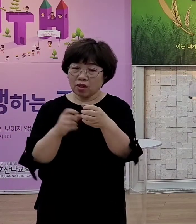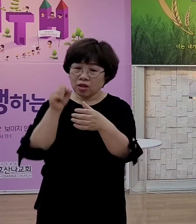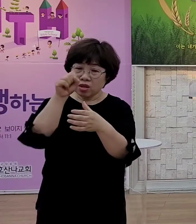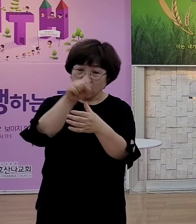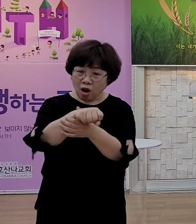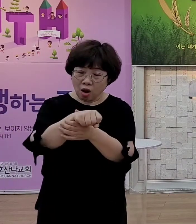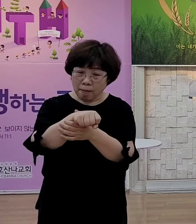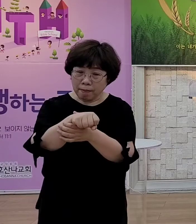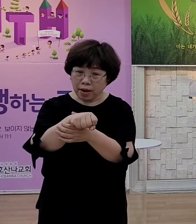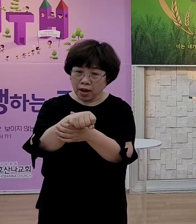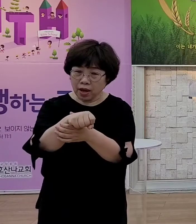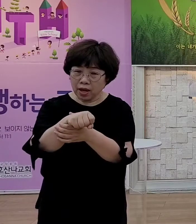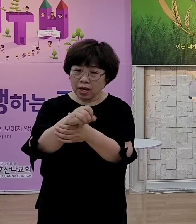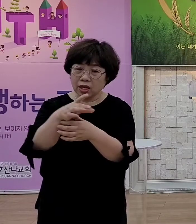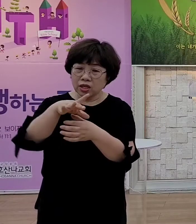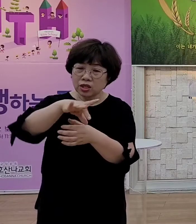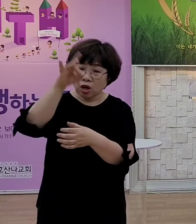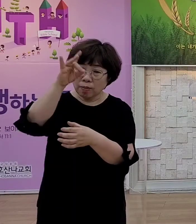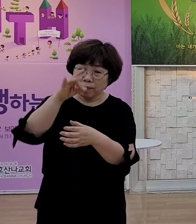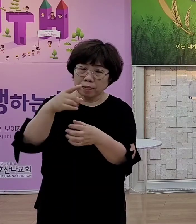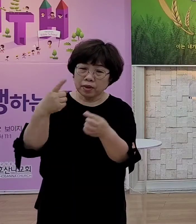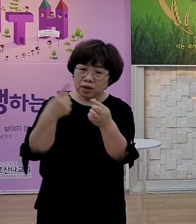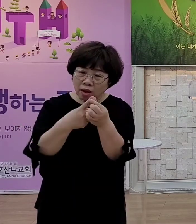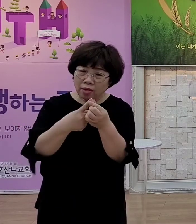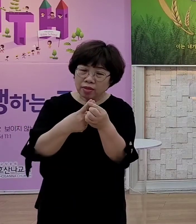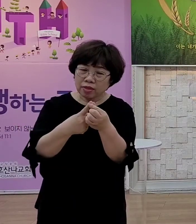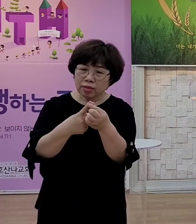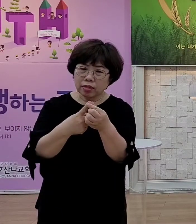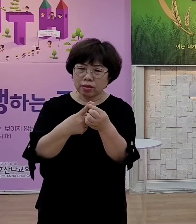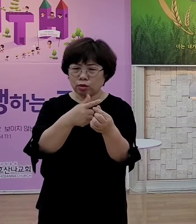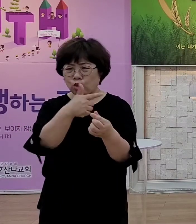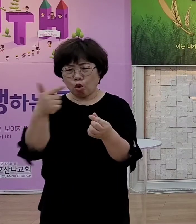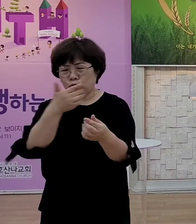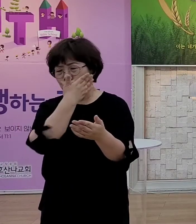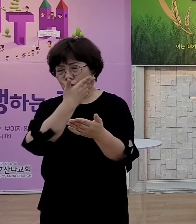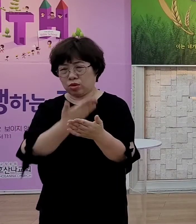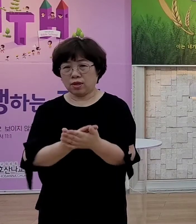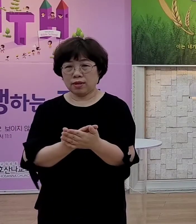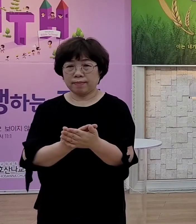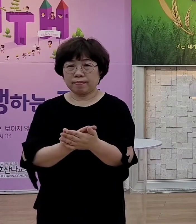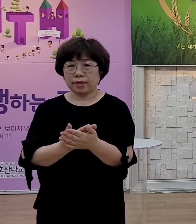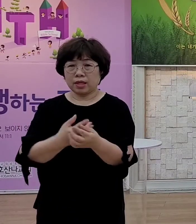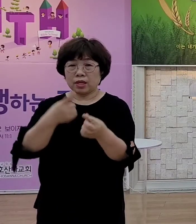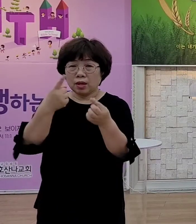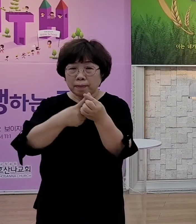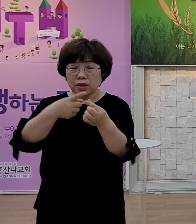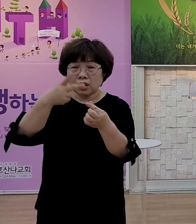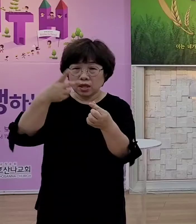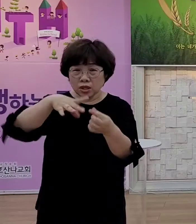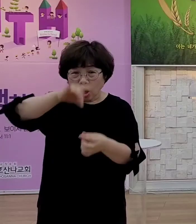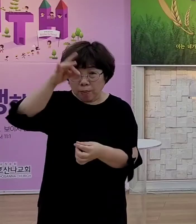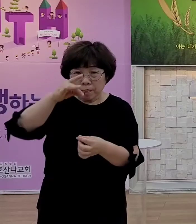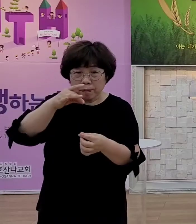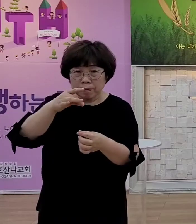열매의 처음 것의 이 처음이 아주 중요합니다. 하나님은 왜 처음 것을